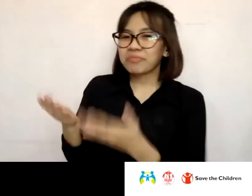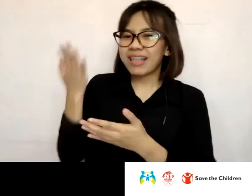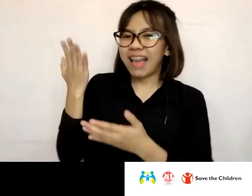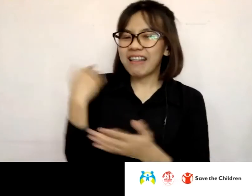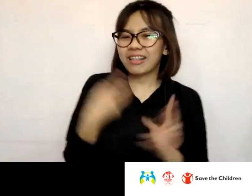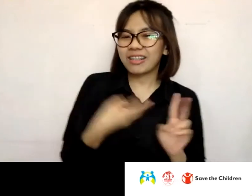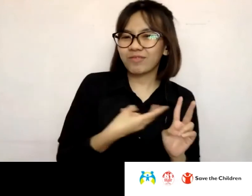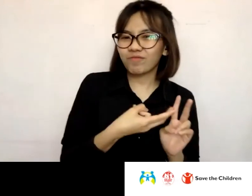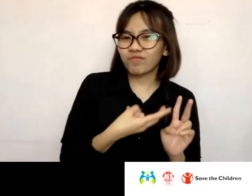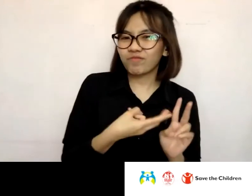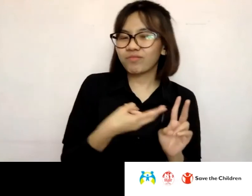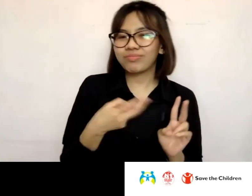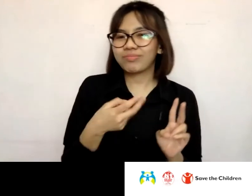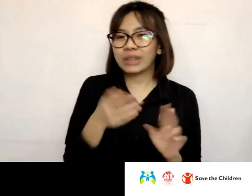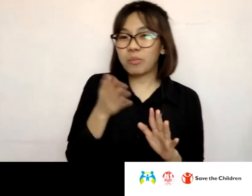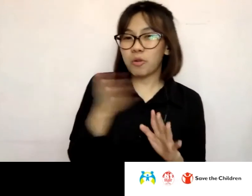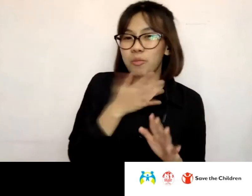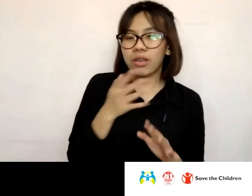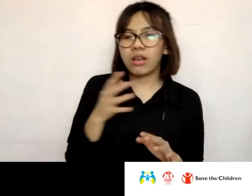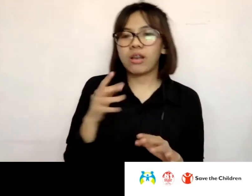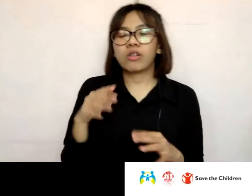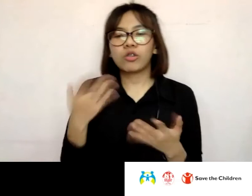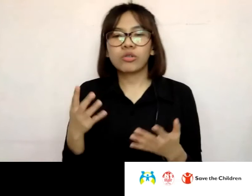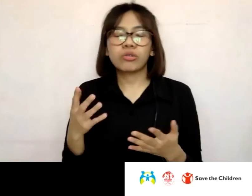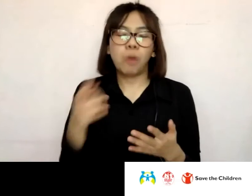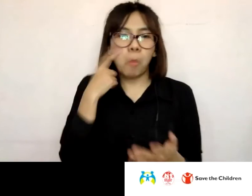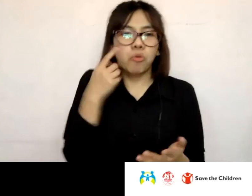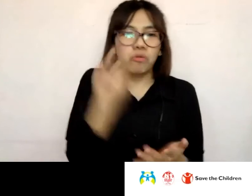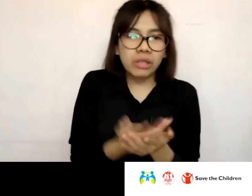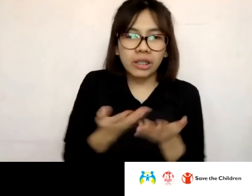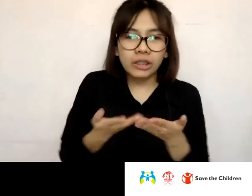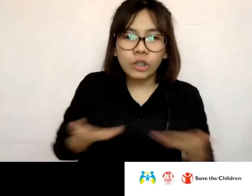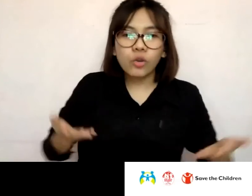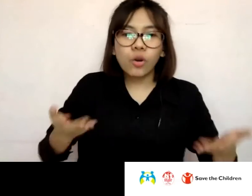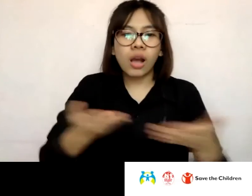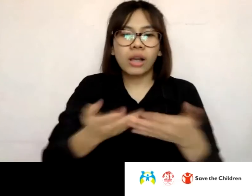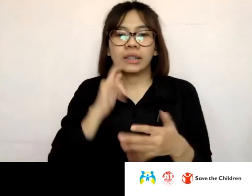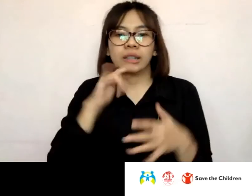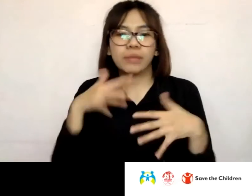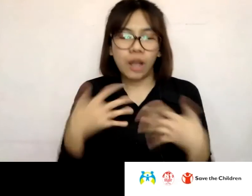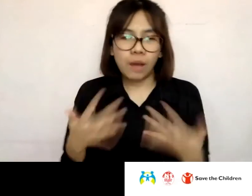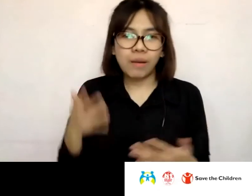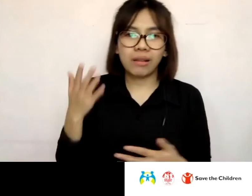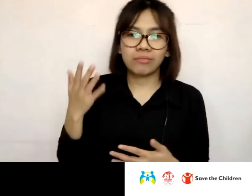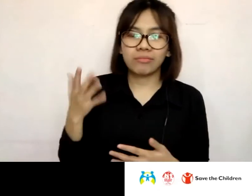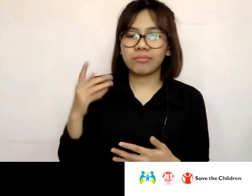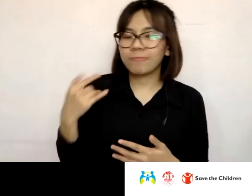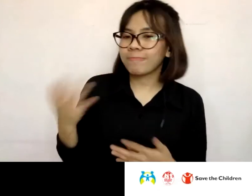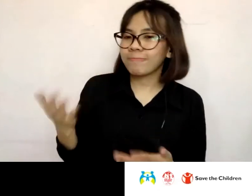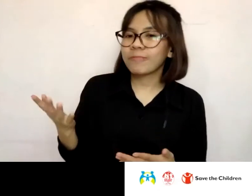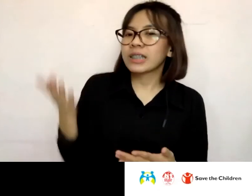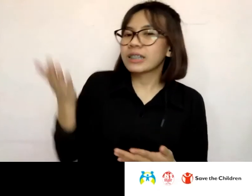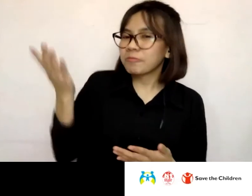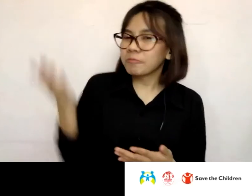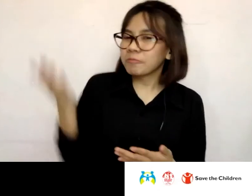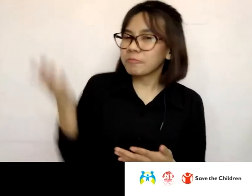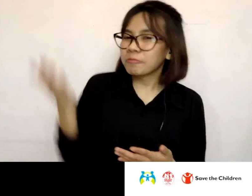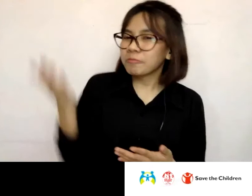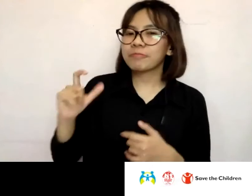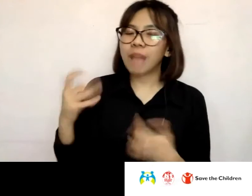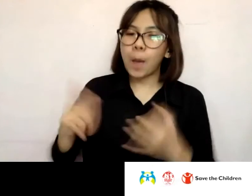sudah terpilah-pilah dan sebagainya itu kami justru khawatir gitu ya, anak tidak